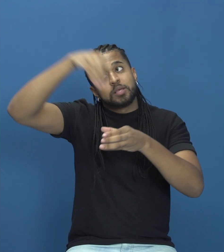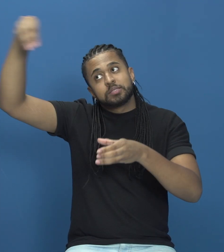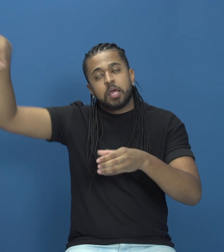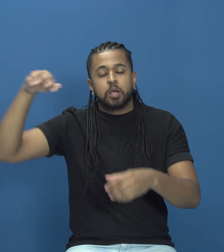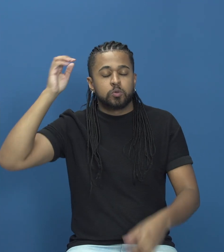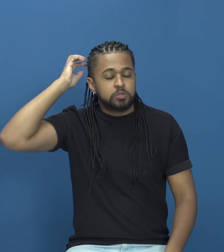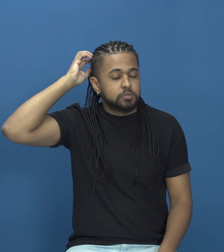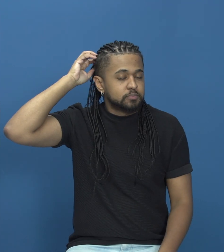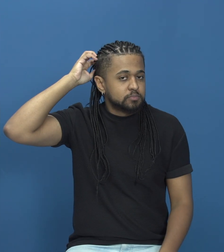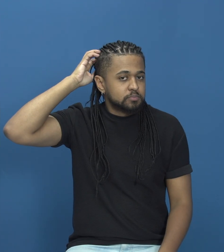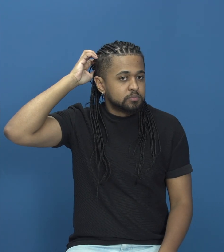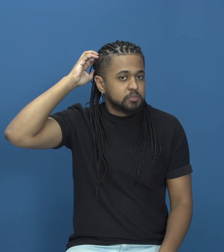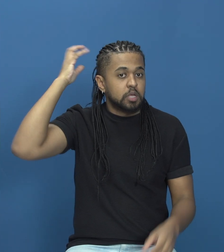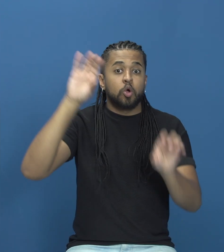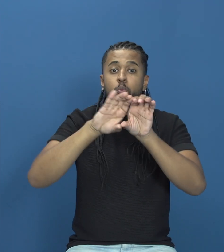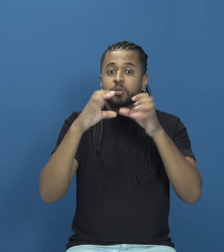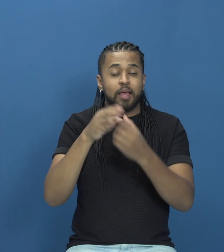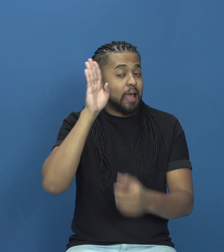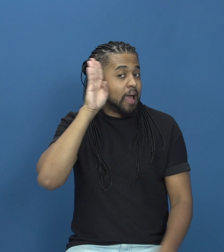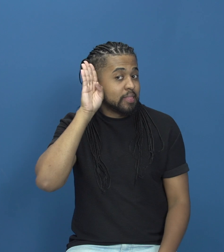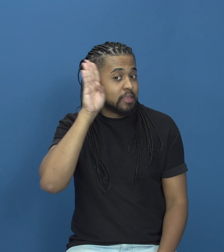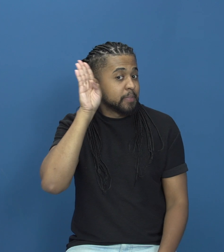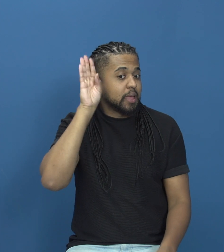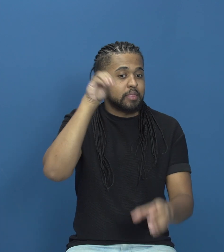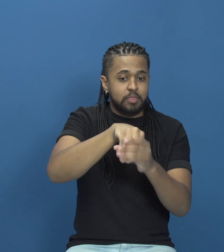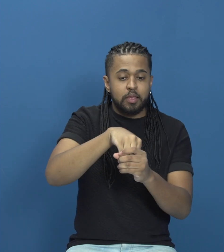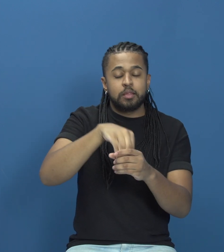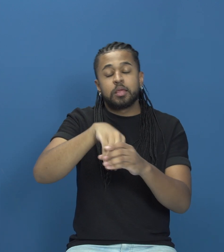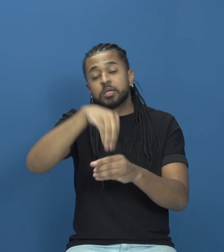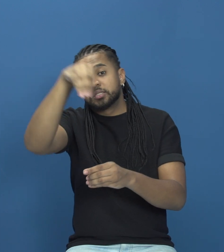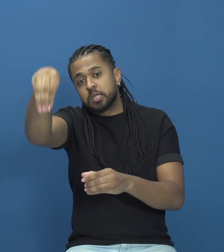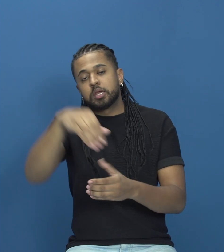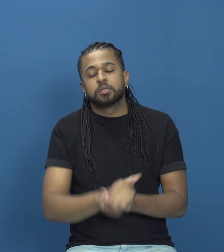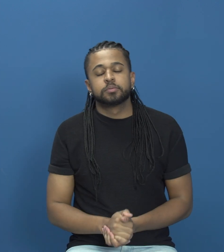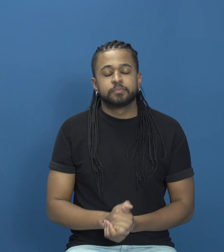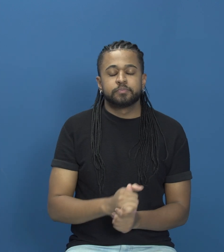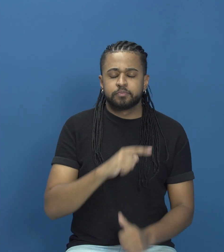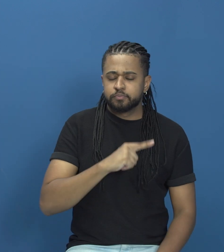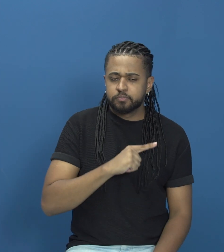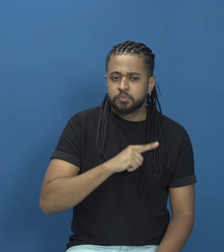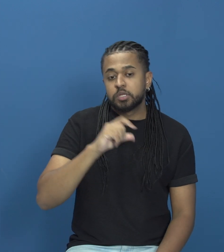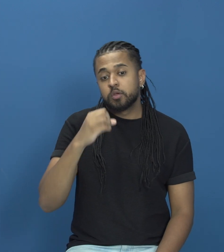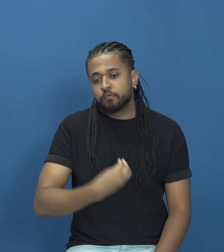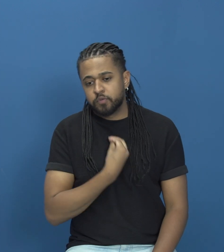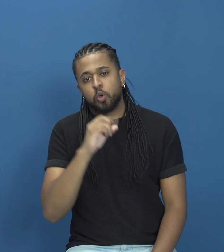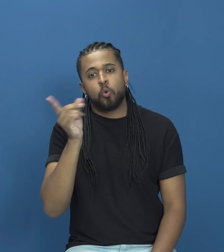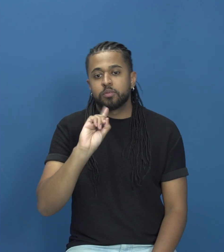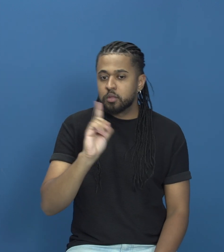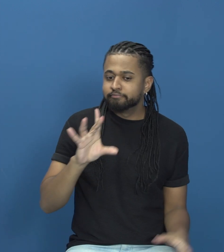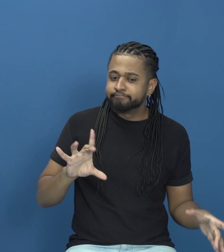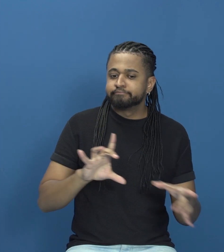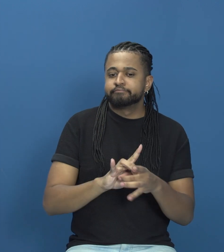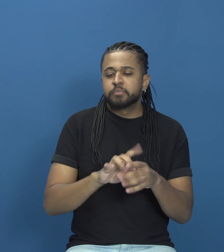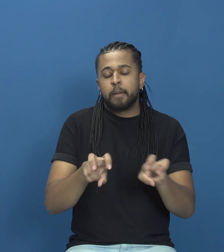abre parênteses, da comunidade acadêmica interna e externa, que estejam ou não ligados